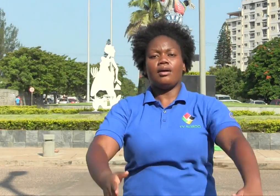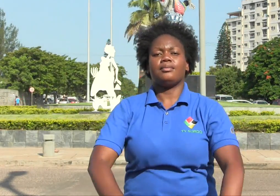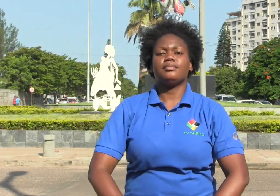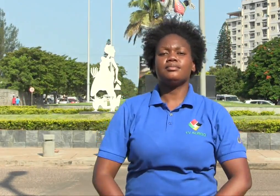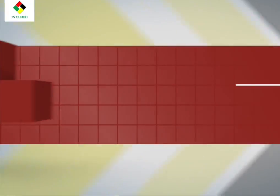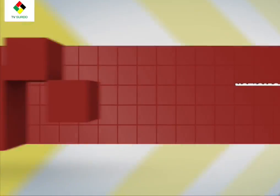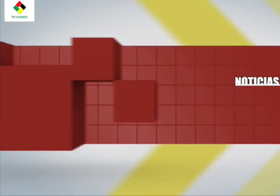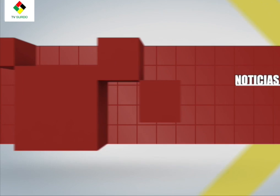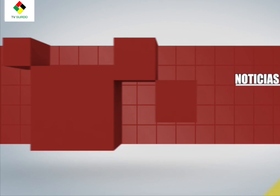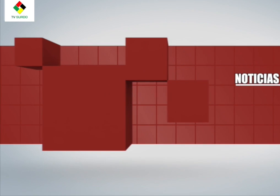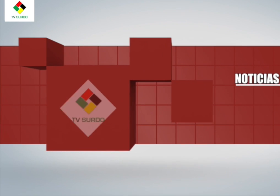Música